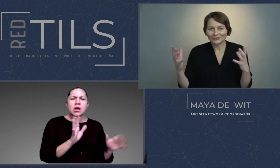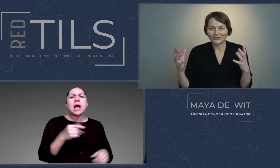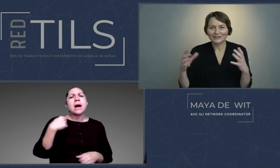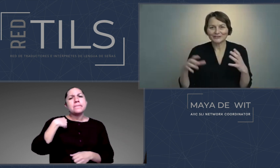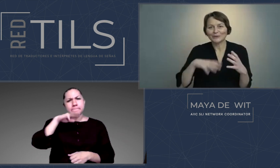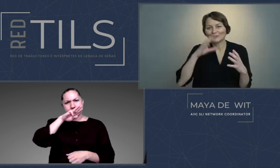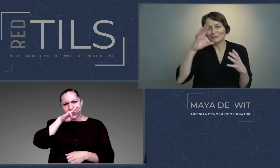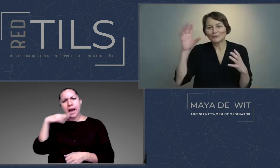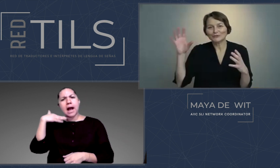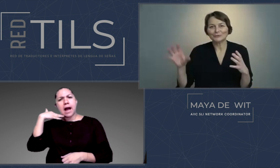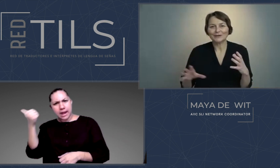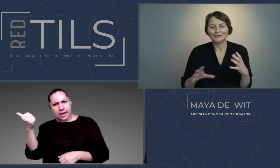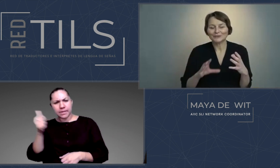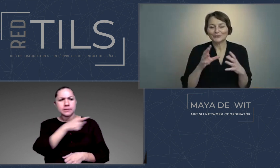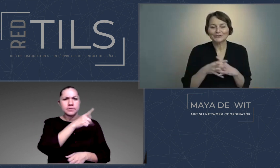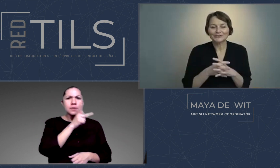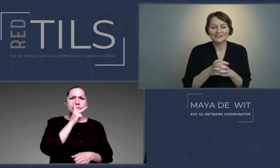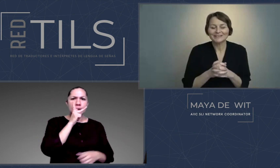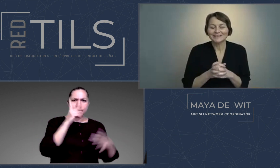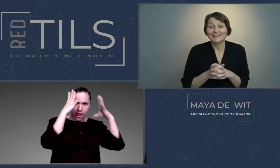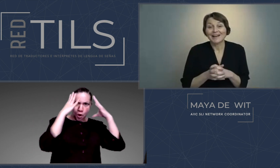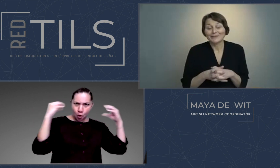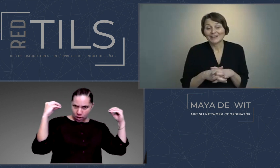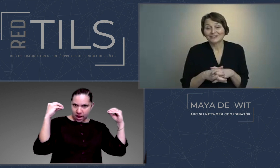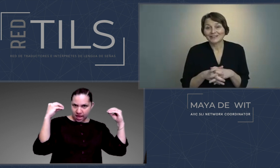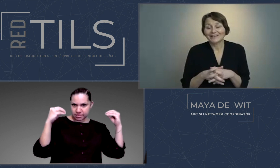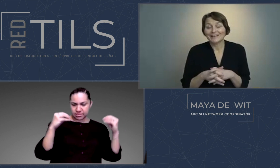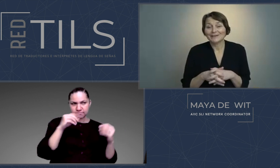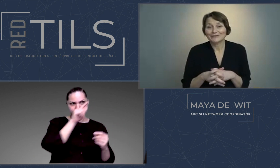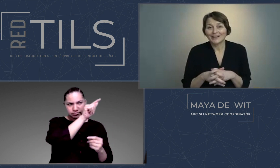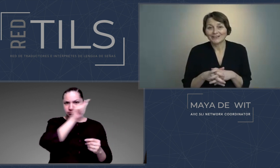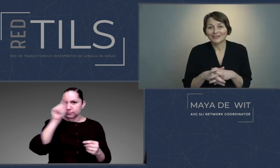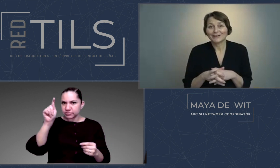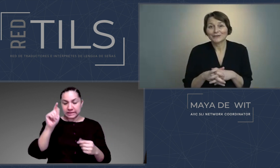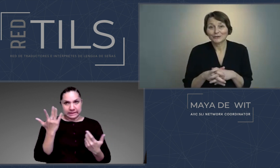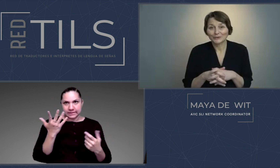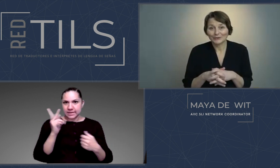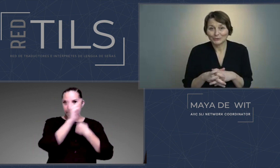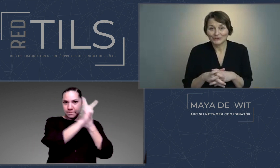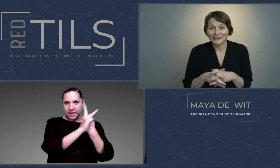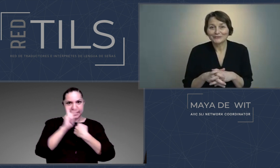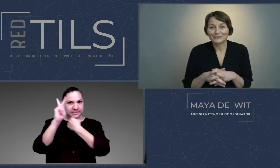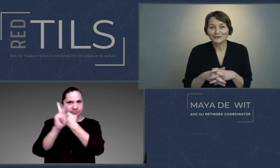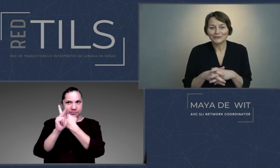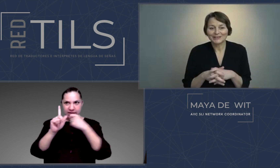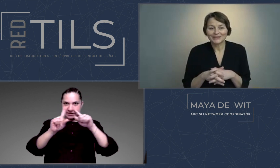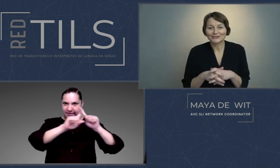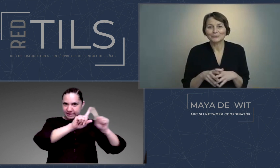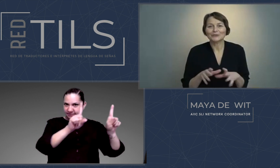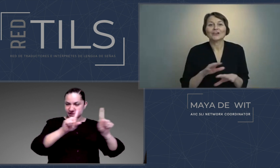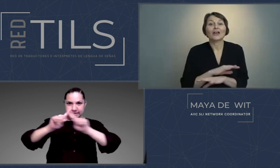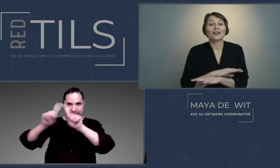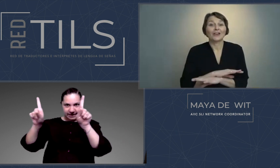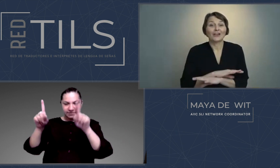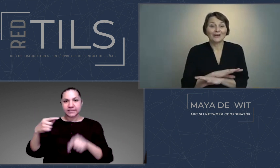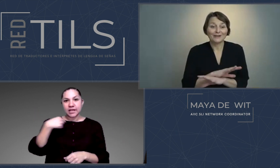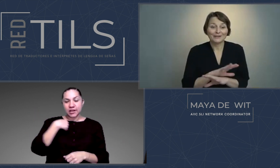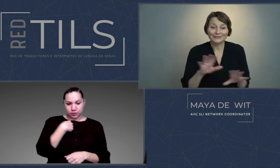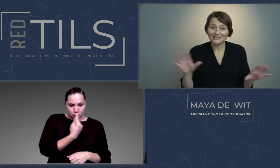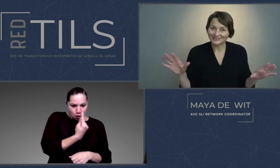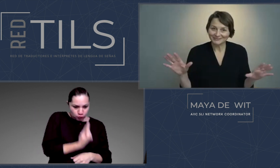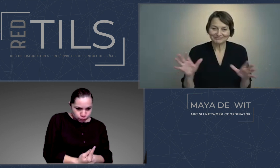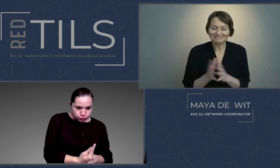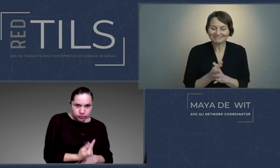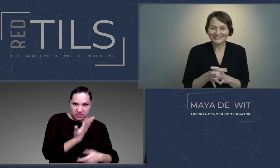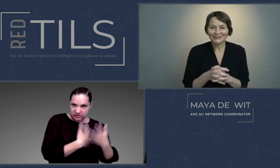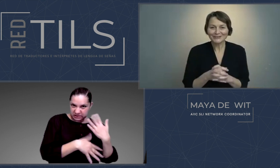una familia súper mezclada de diferentes países. Yo de niña vivía en